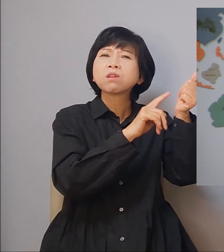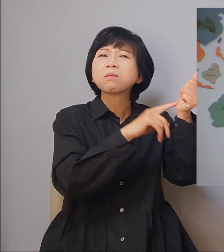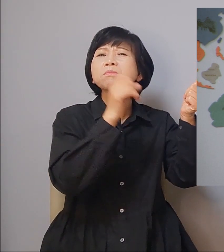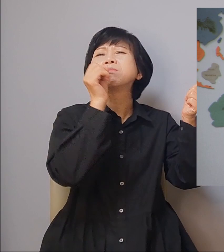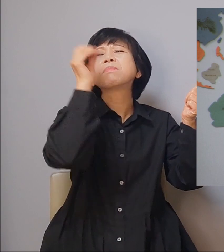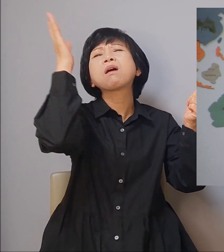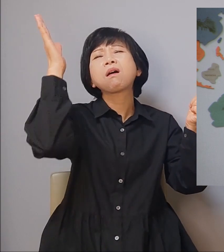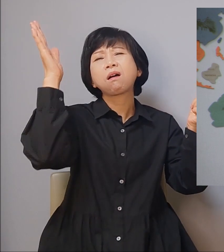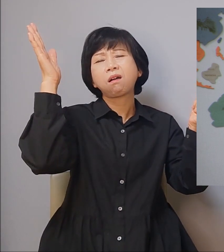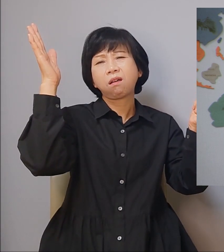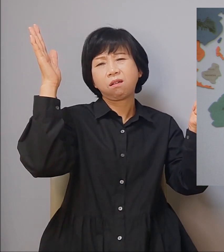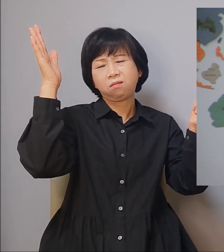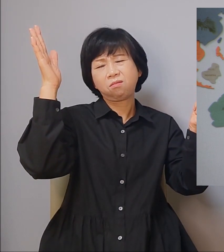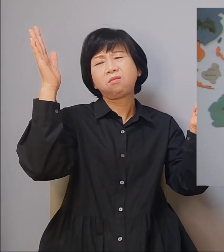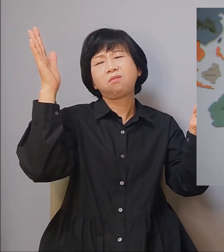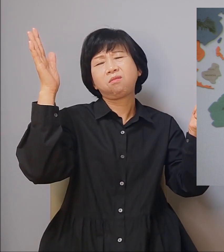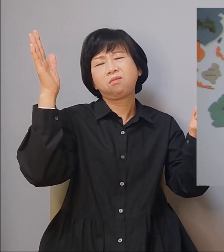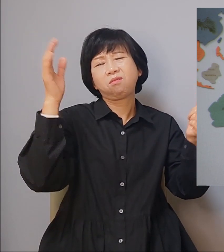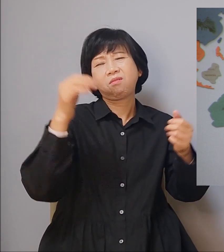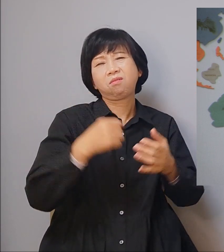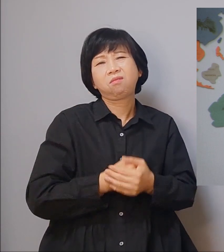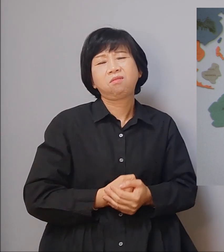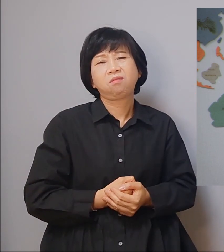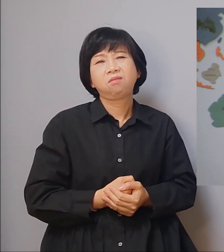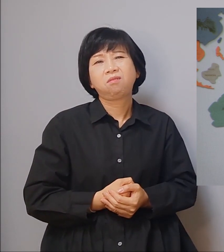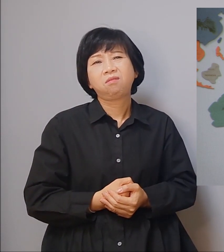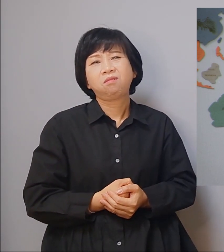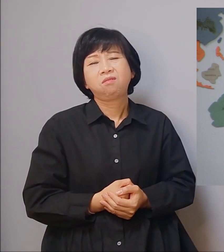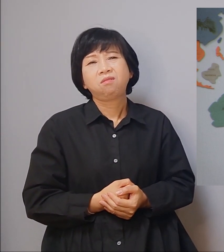그를 잊었습니다.